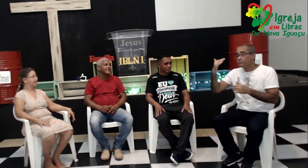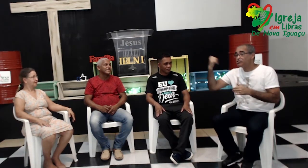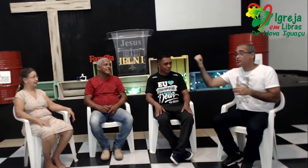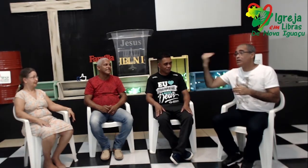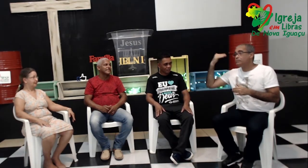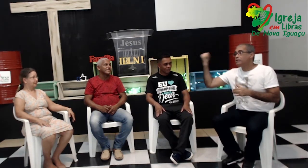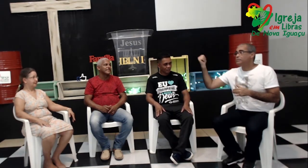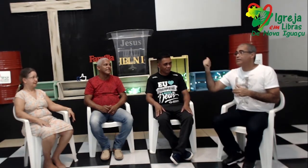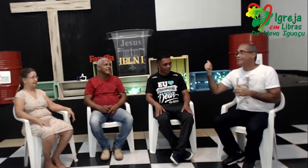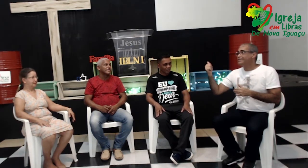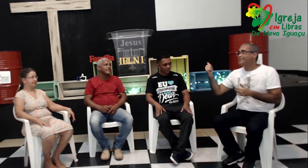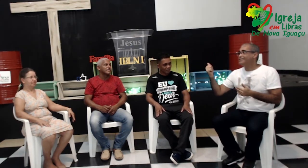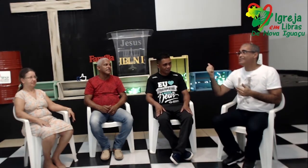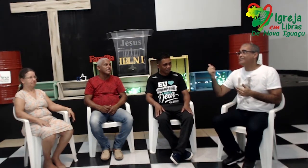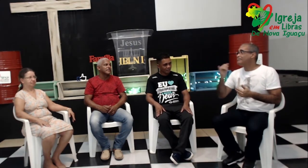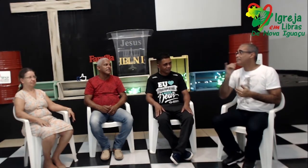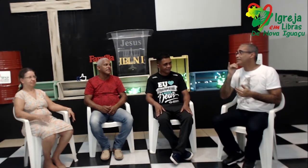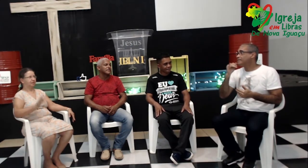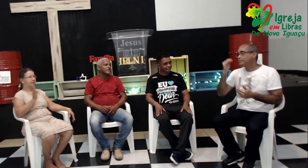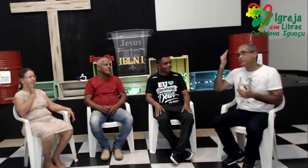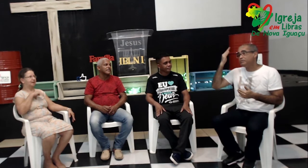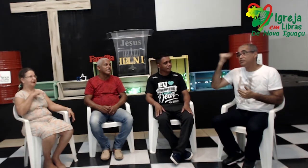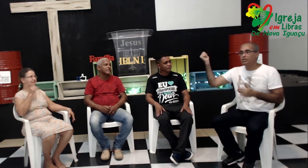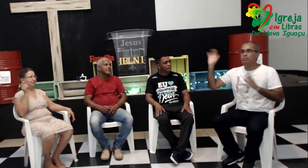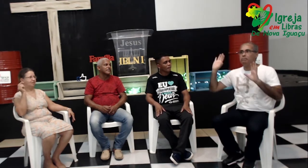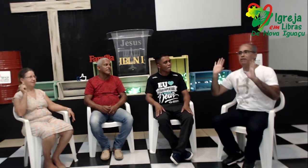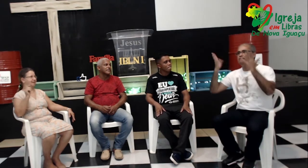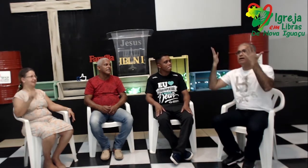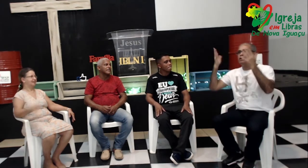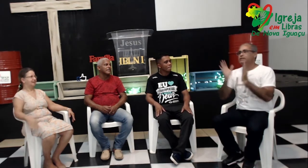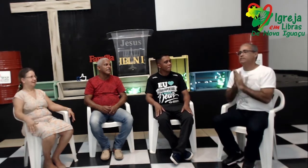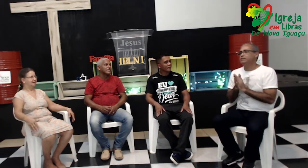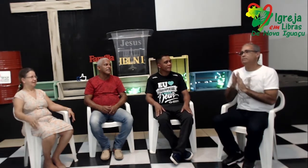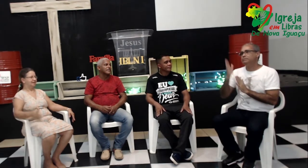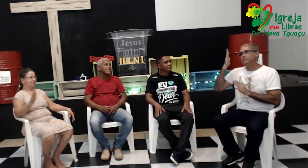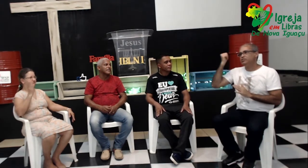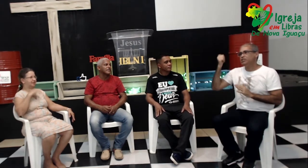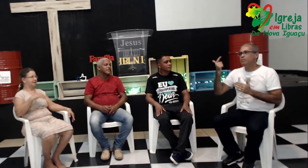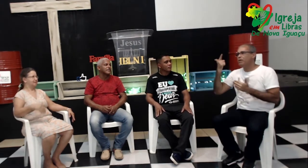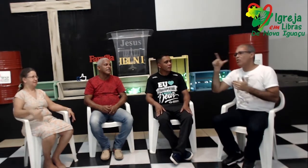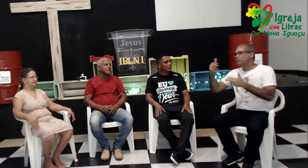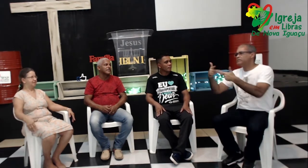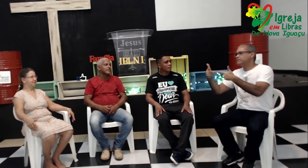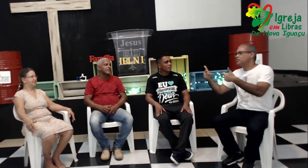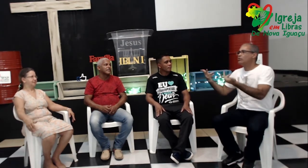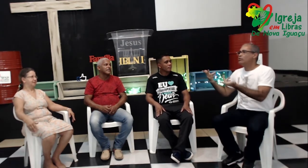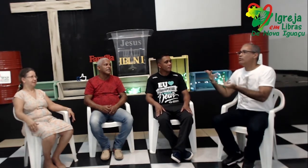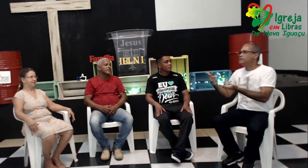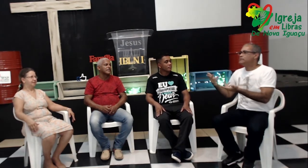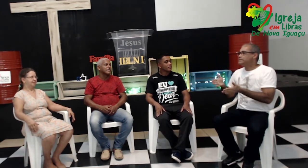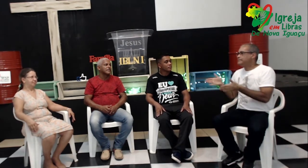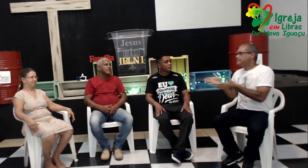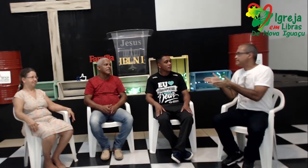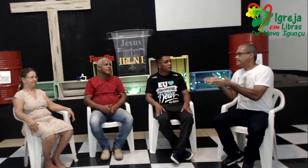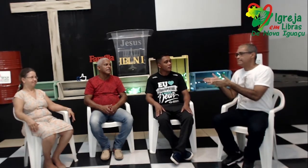vezes nós somos chamados para alguma festa, para alguma